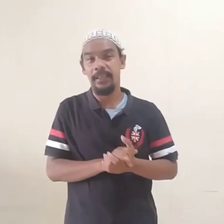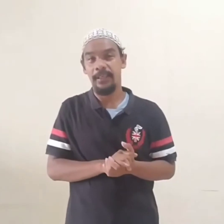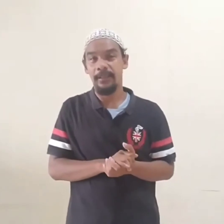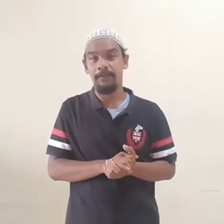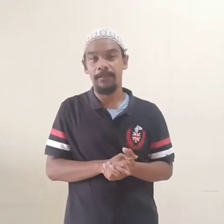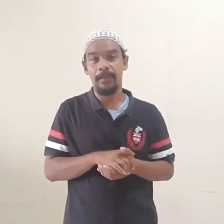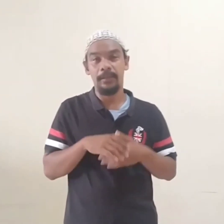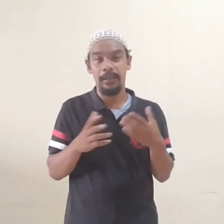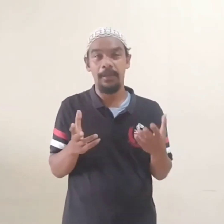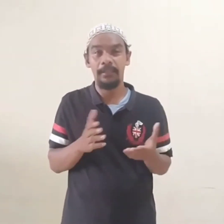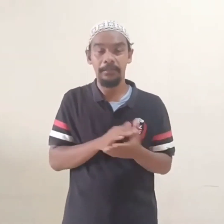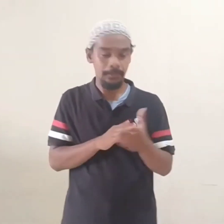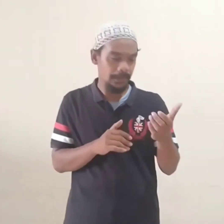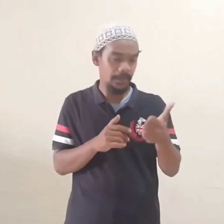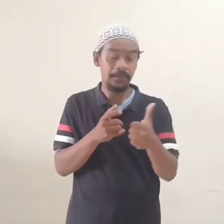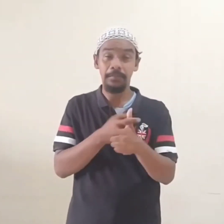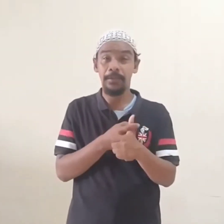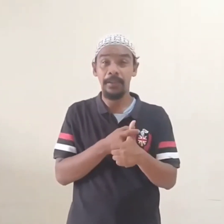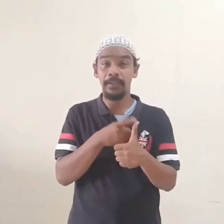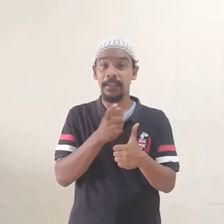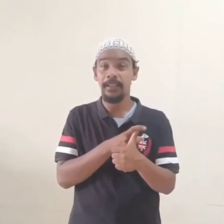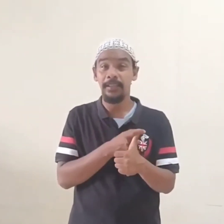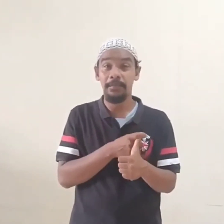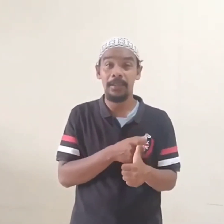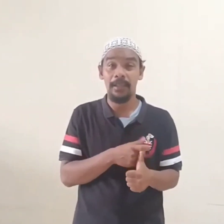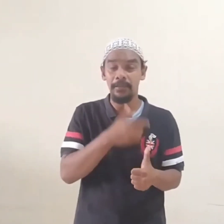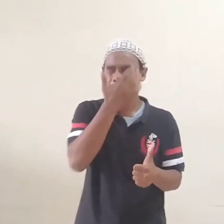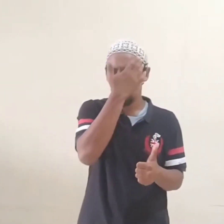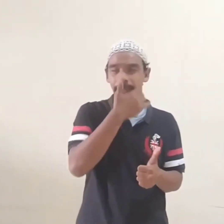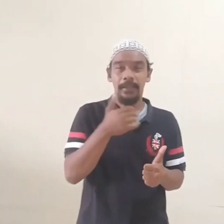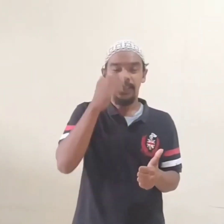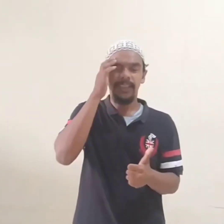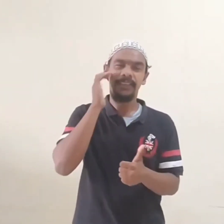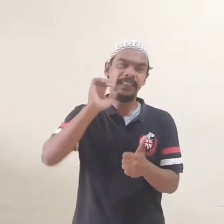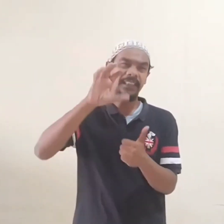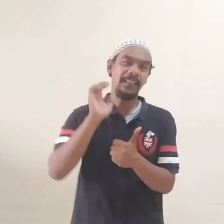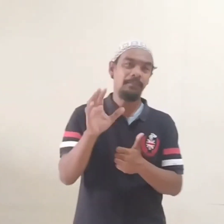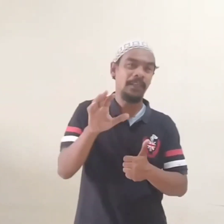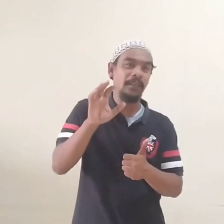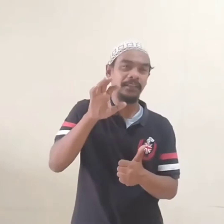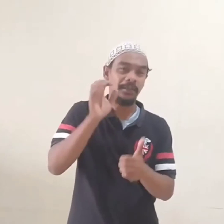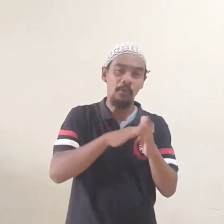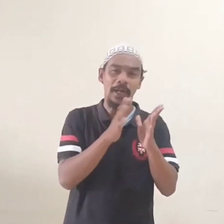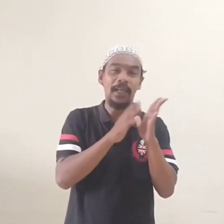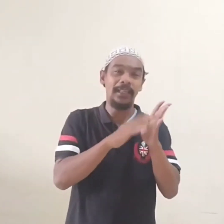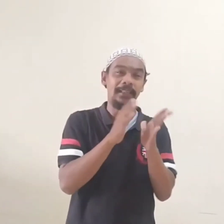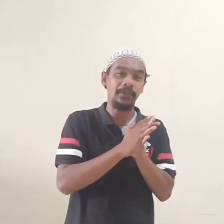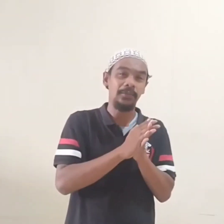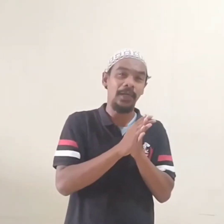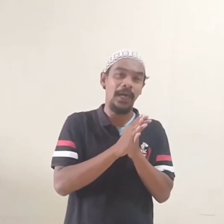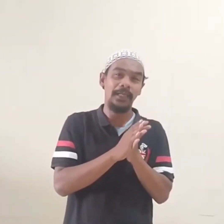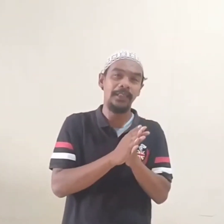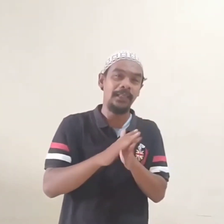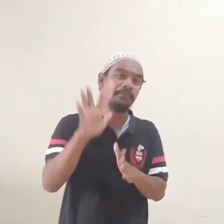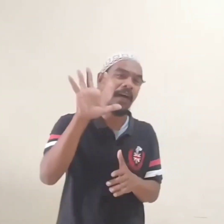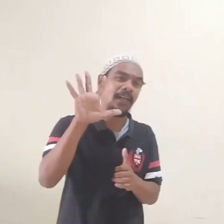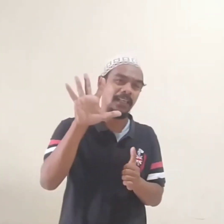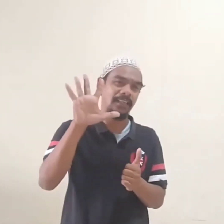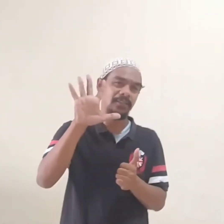sendiri. Oke, baik teman-teman, yang harus dipenuhi ketika kita berenang itu inti daripada semua gaya itu ada 5 hal yang harus